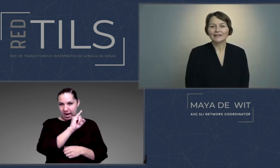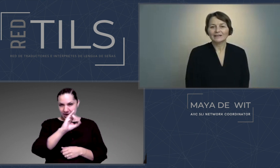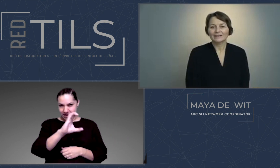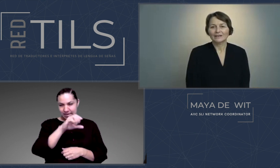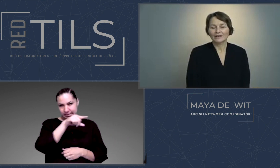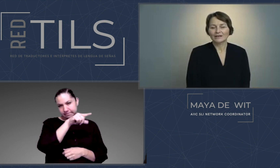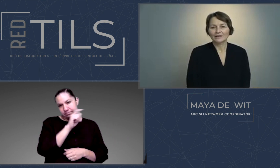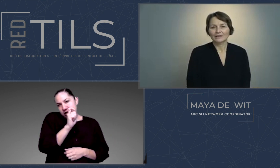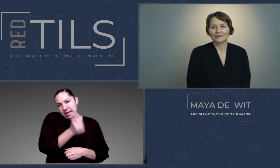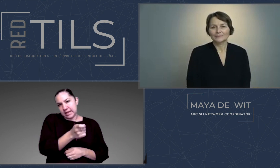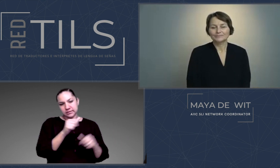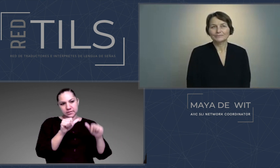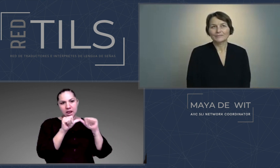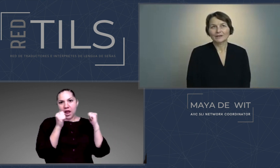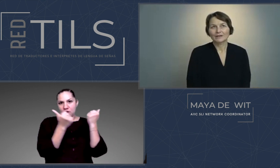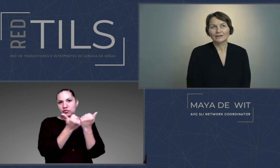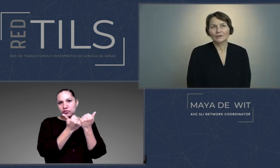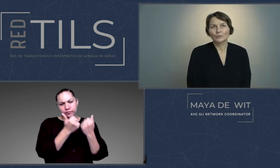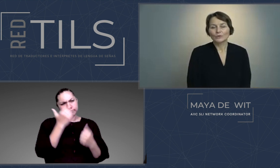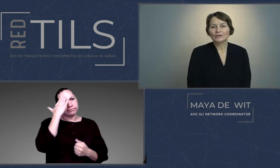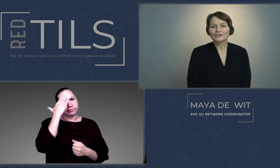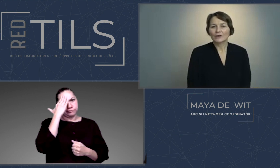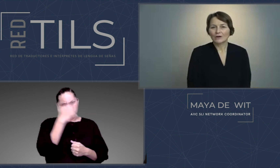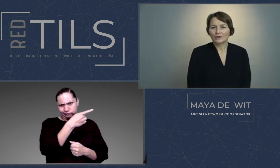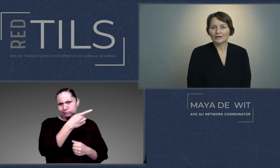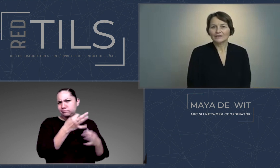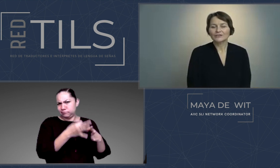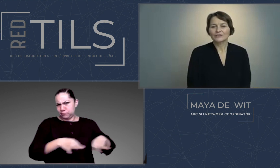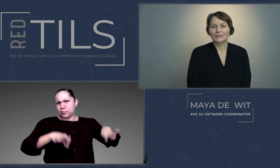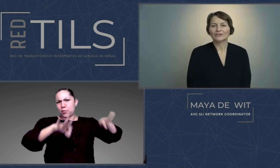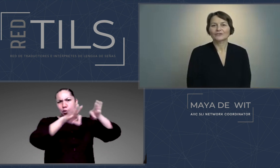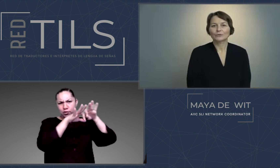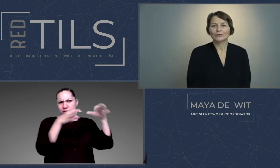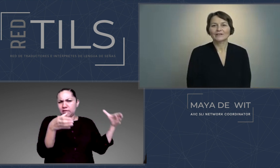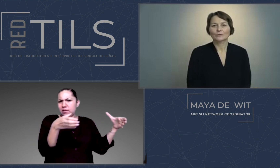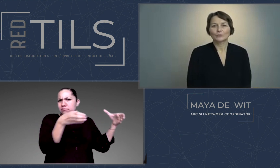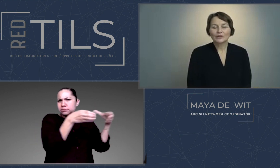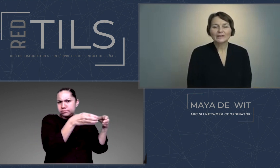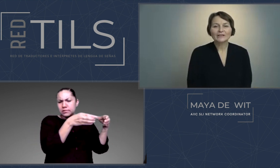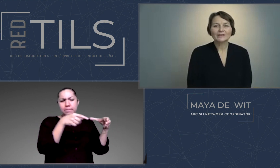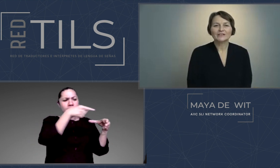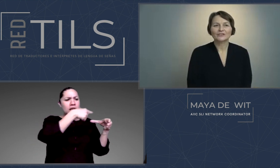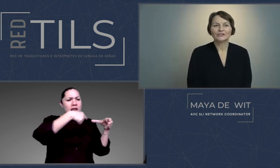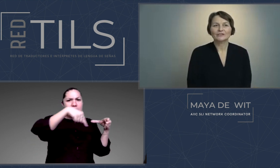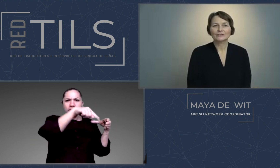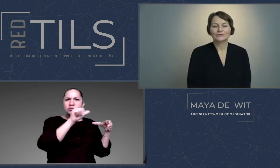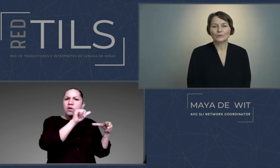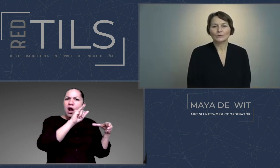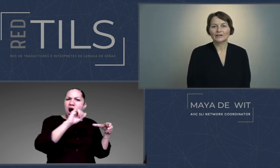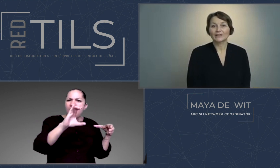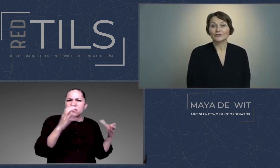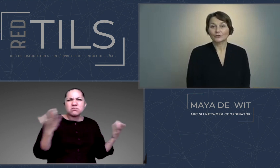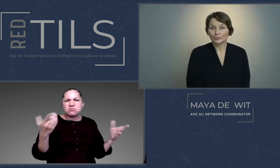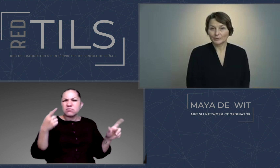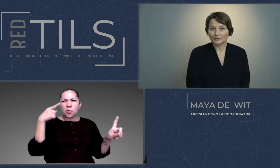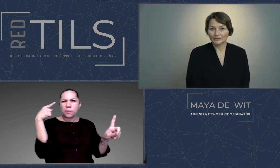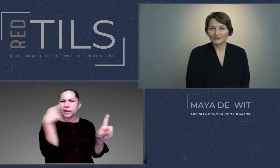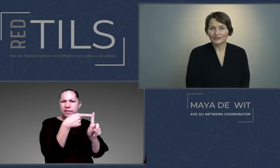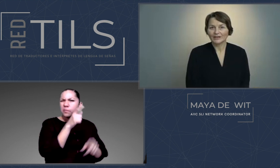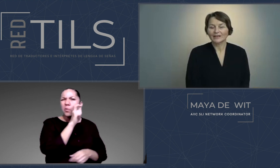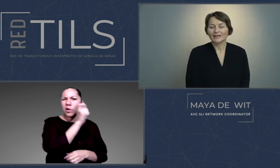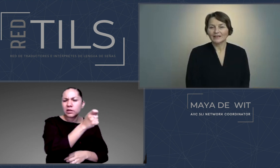is asociación muy importante. works hard La to make AIC sure that trabaja working arduamente para conditions cerciorarse que las